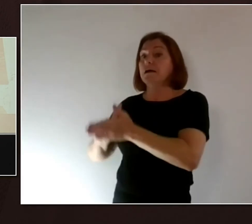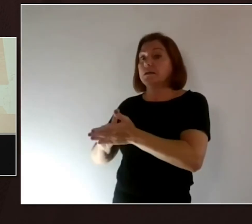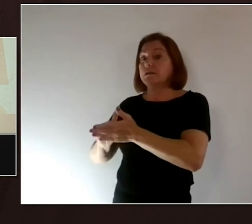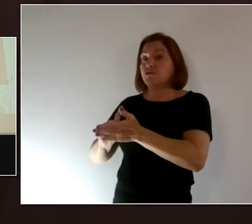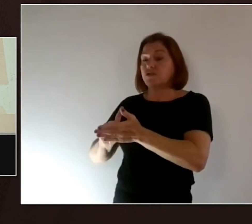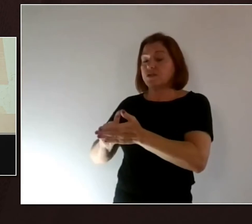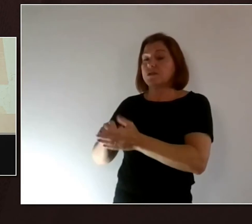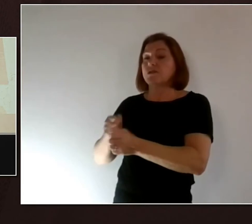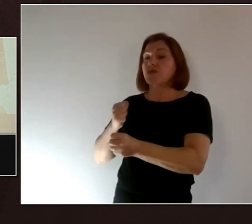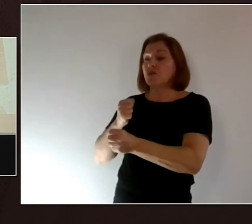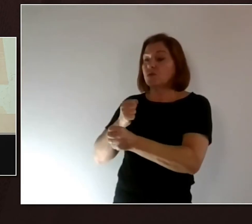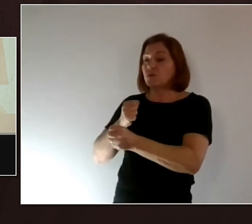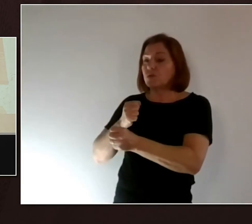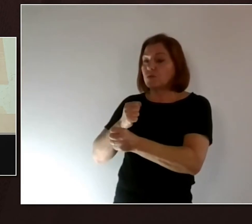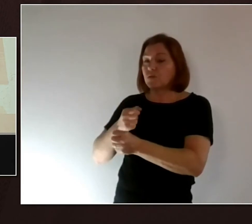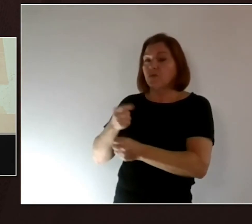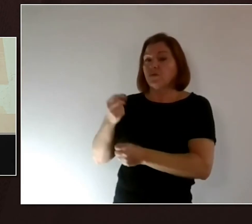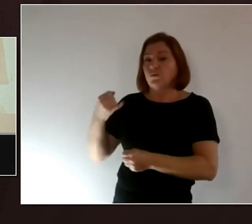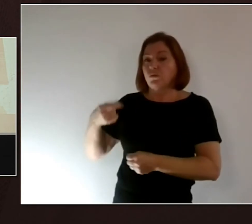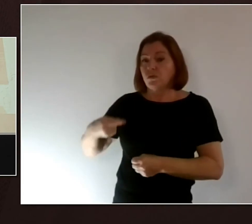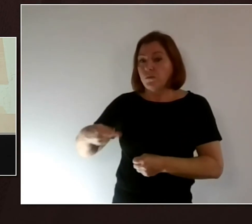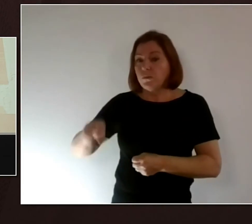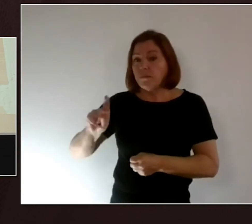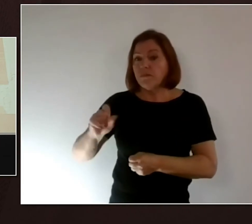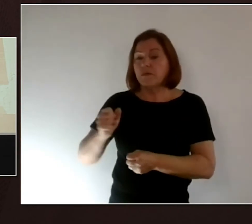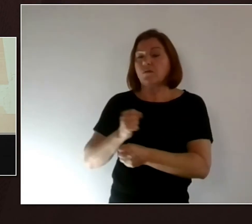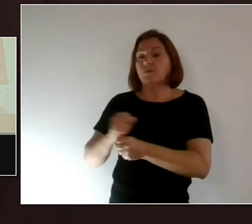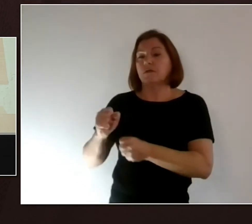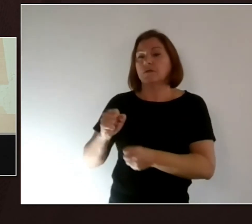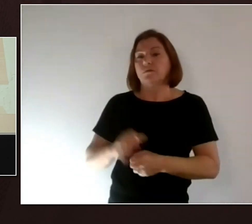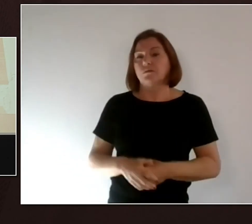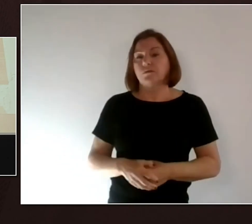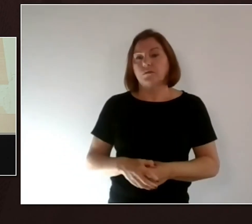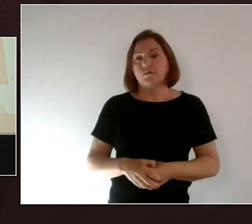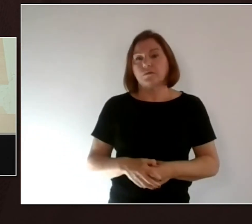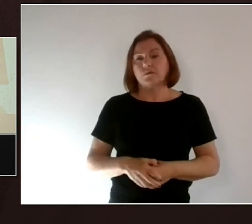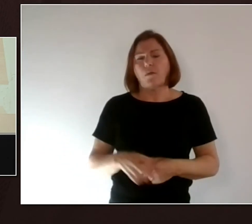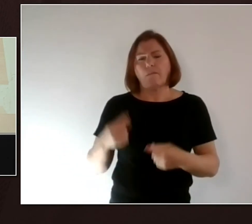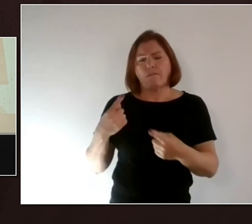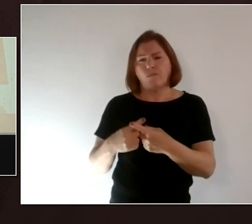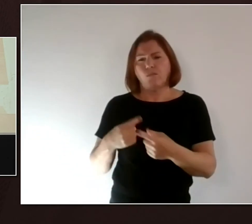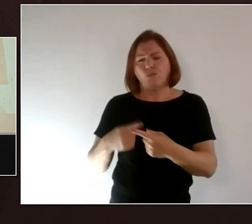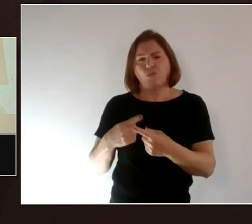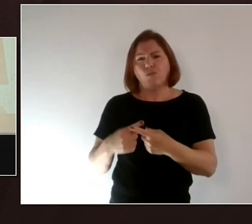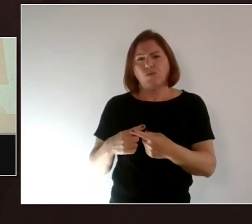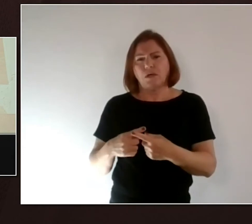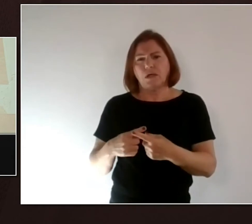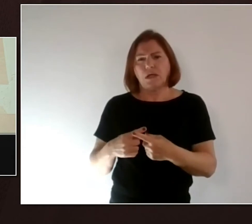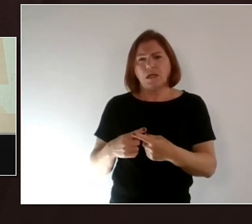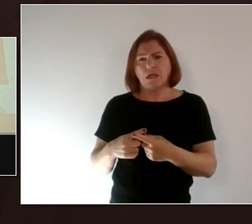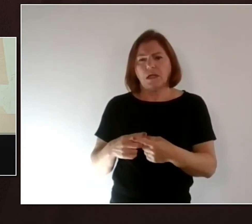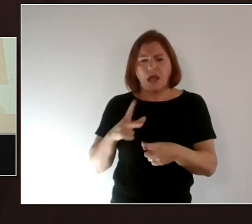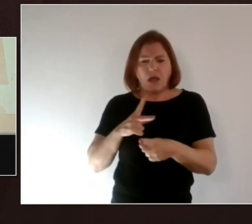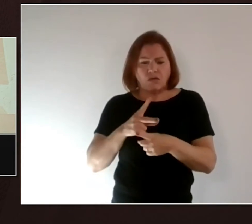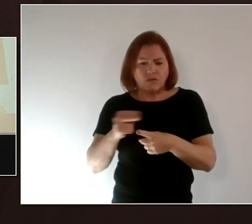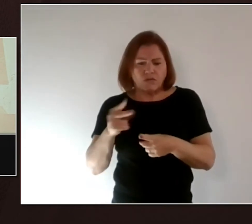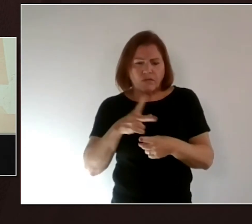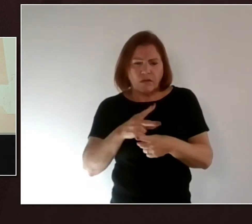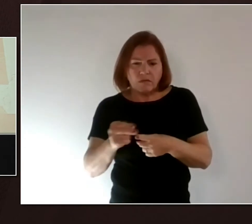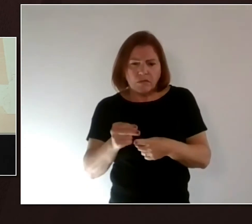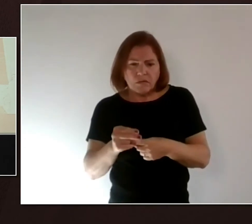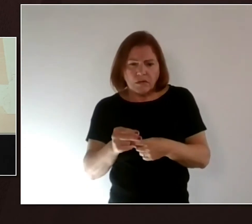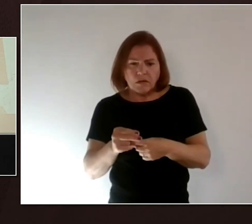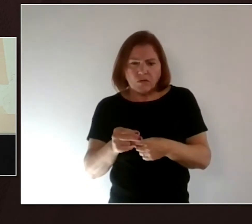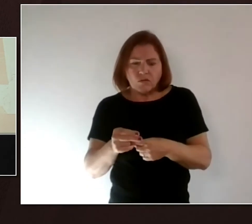forem aprovados nesse tribunal, vai fazer parte dos vencedores no